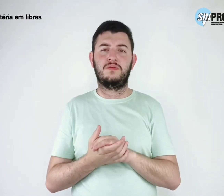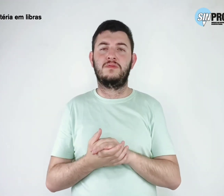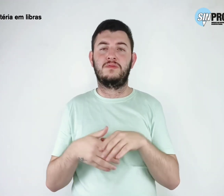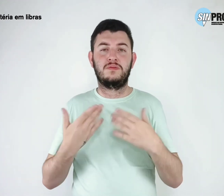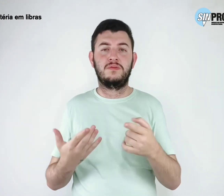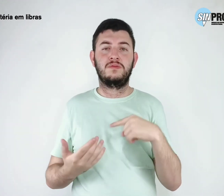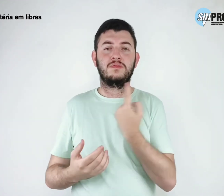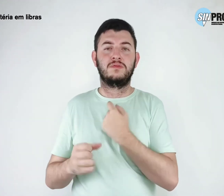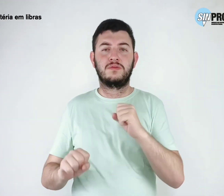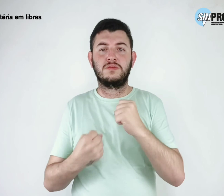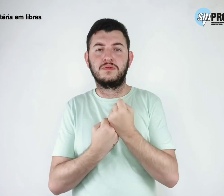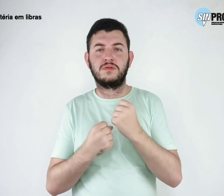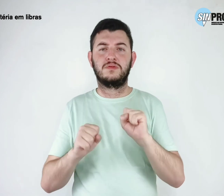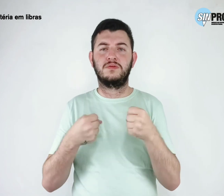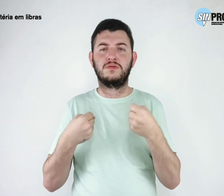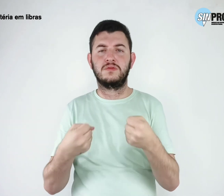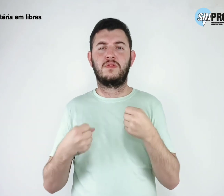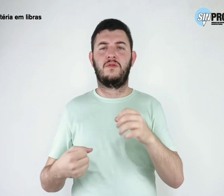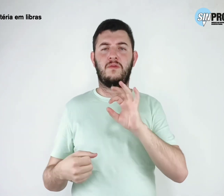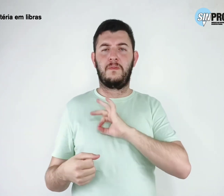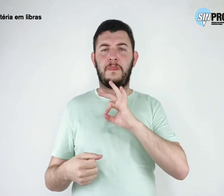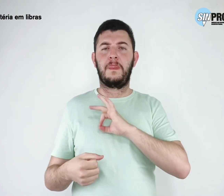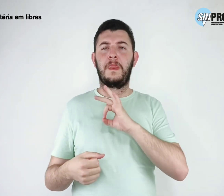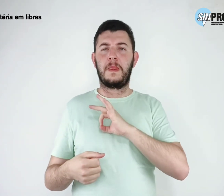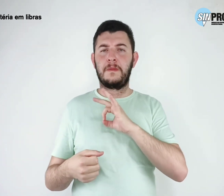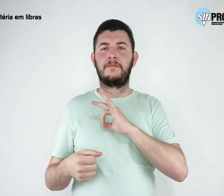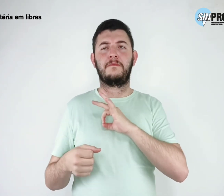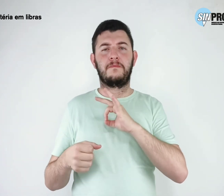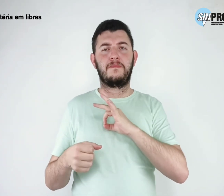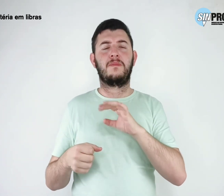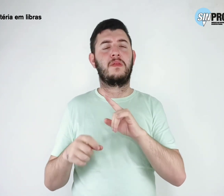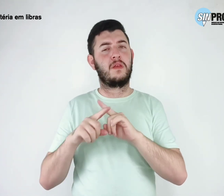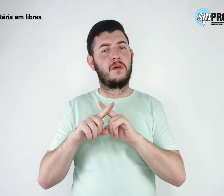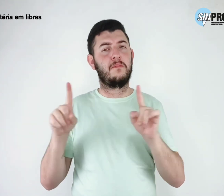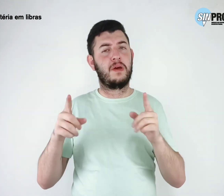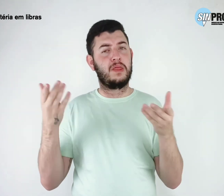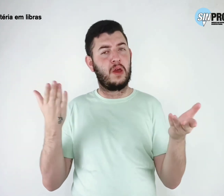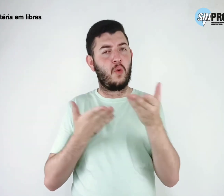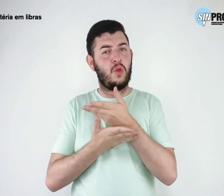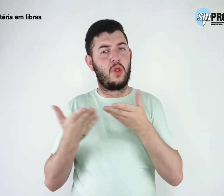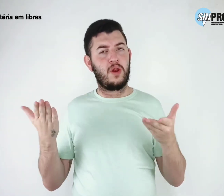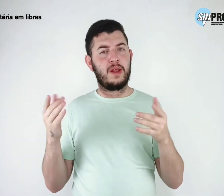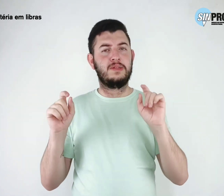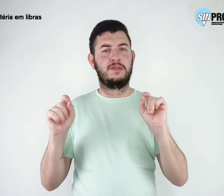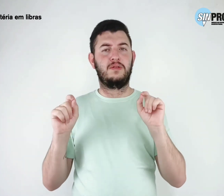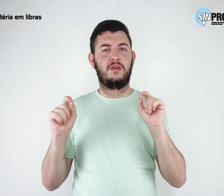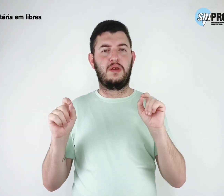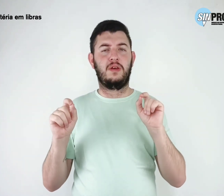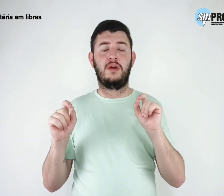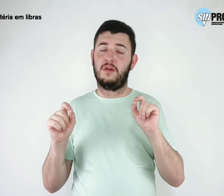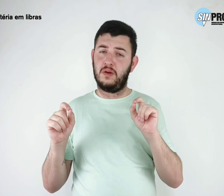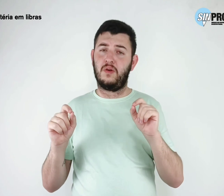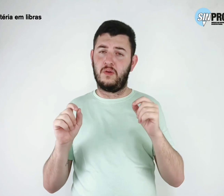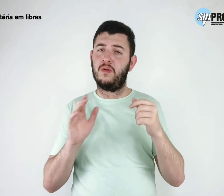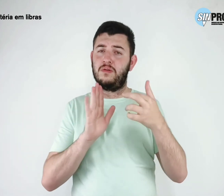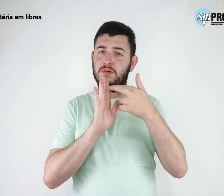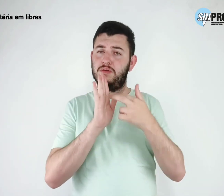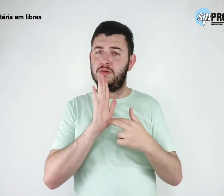Apoiamos o esforço policial em consonância com os ditames legais na garantia